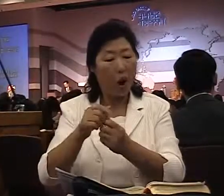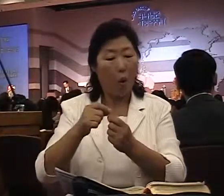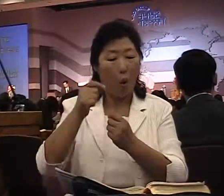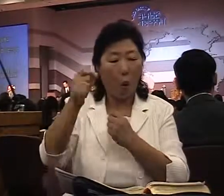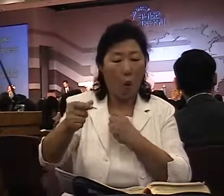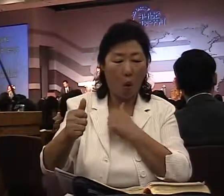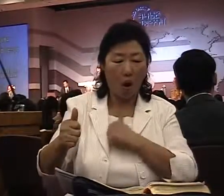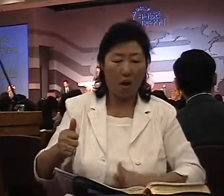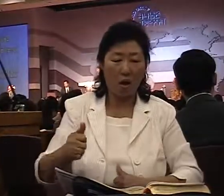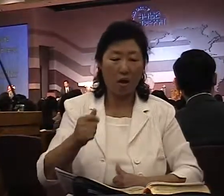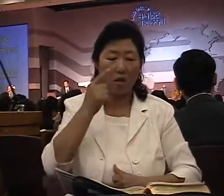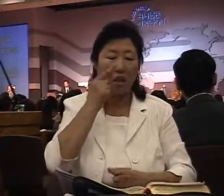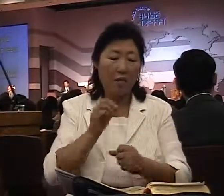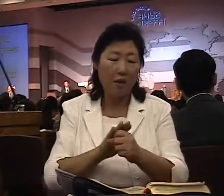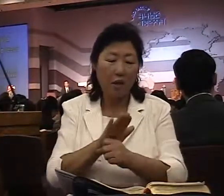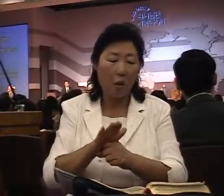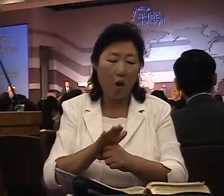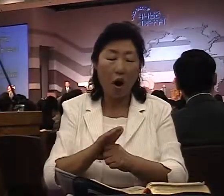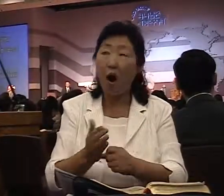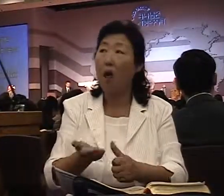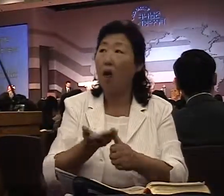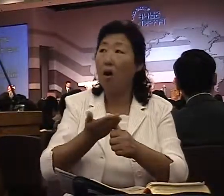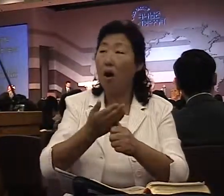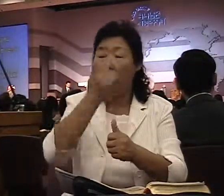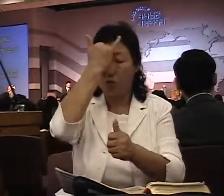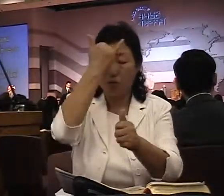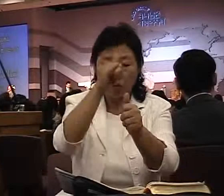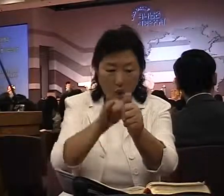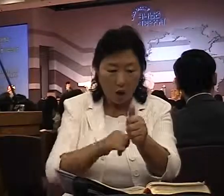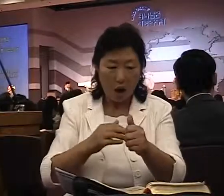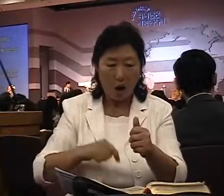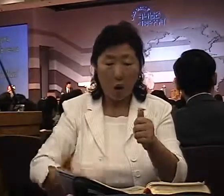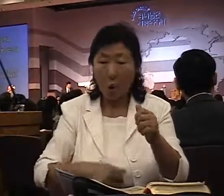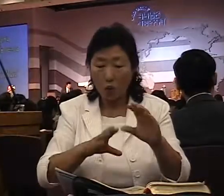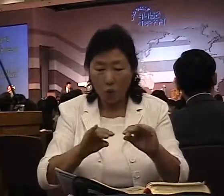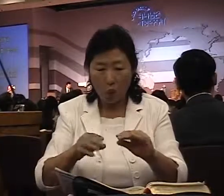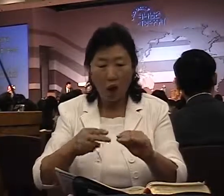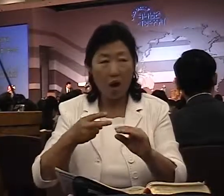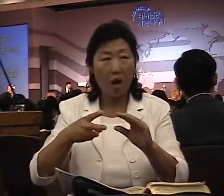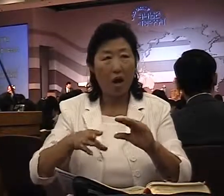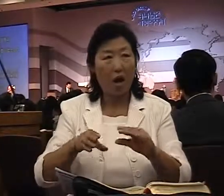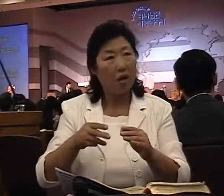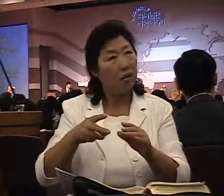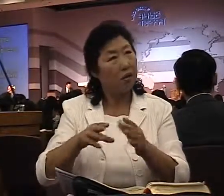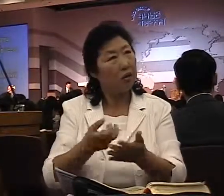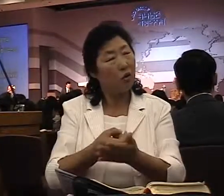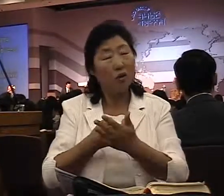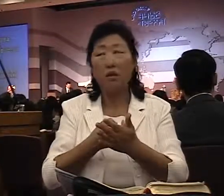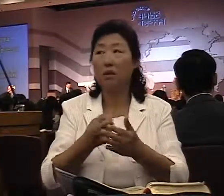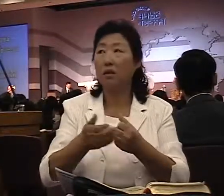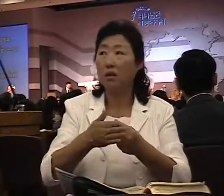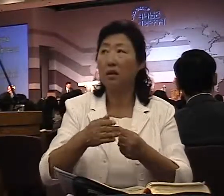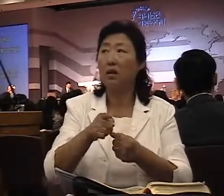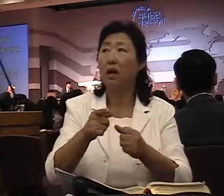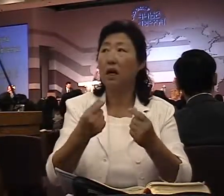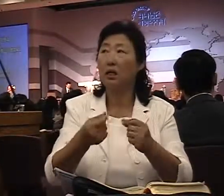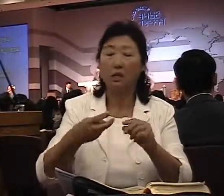자비와 양선과 충성과 온유와 절제니 이 같은 것을 금지할 법이 없느니라.